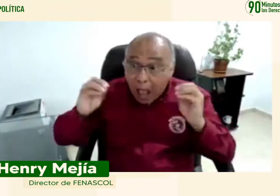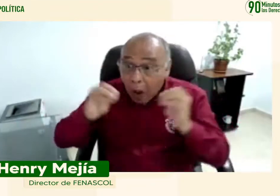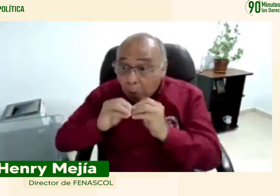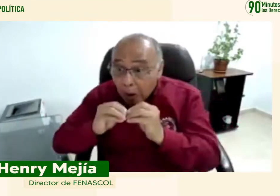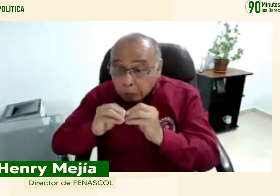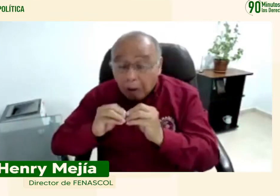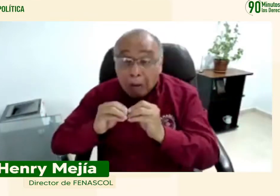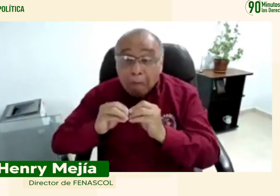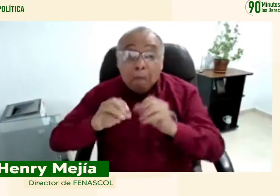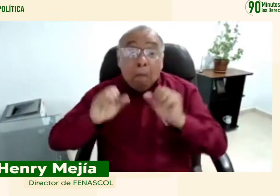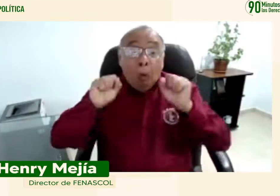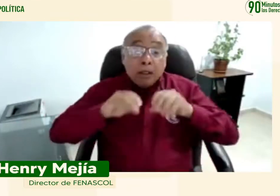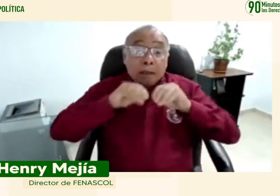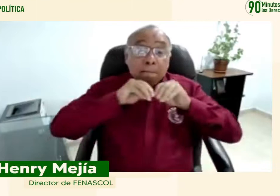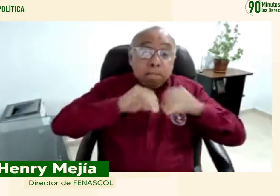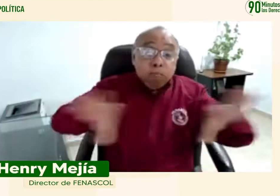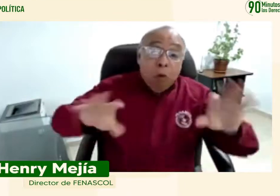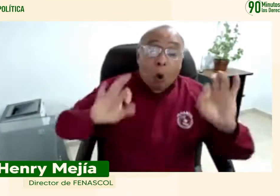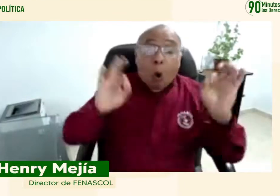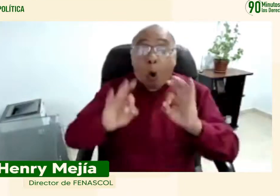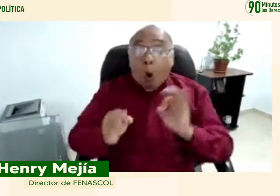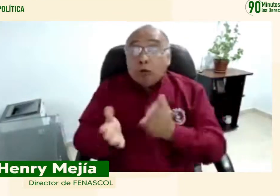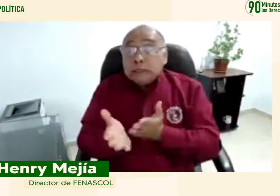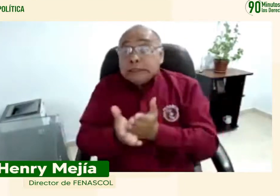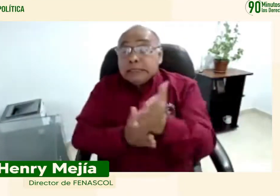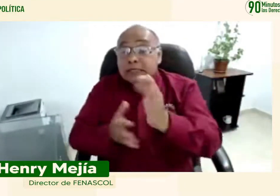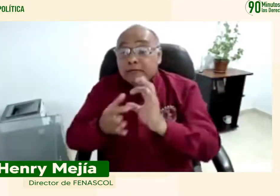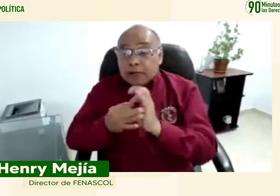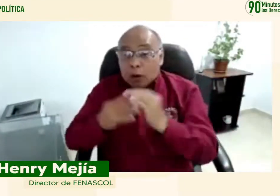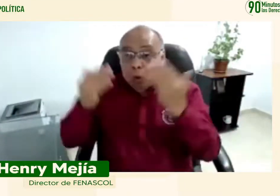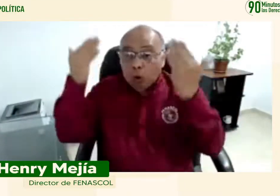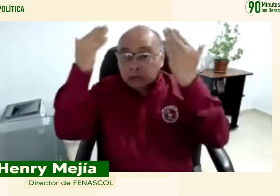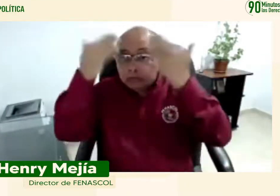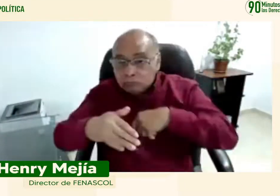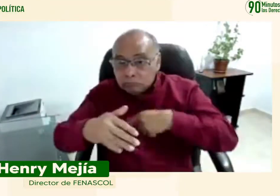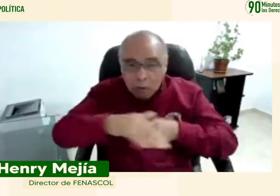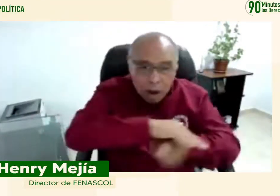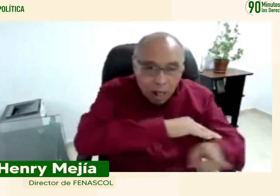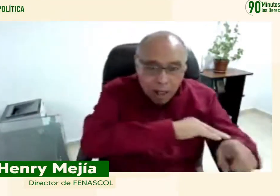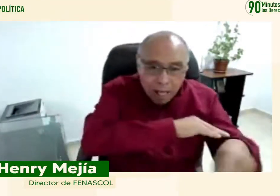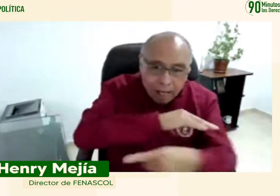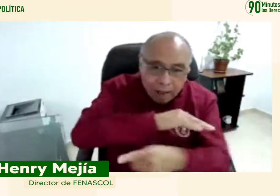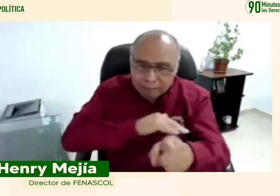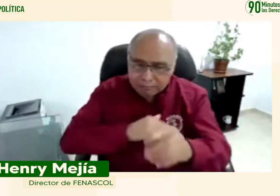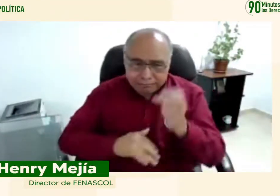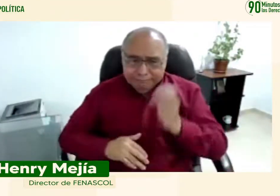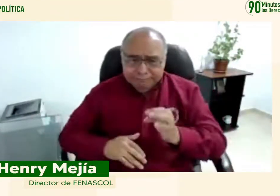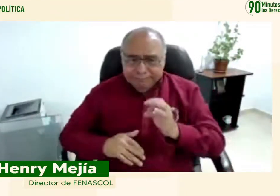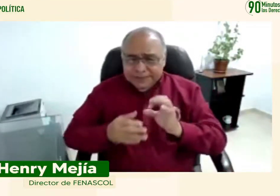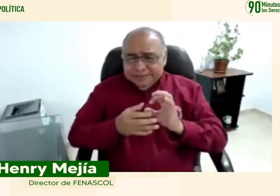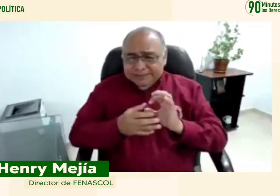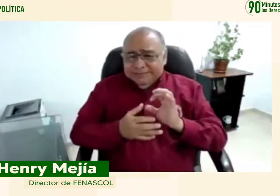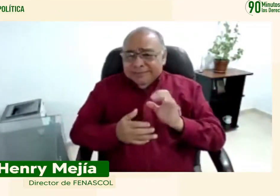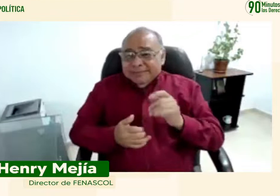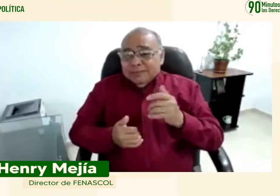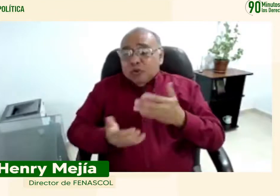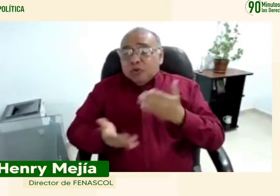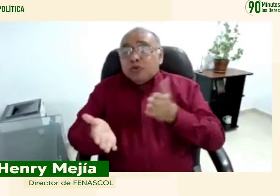nosotros podemos llegar a unos acuerdos y podríamos publicar de esta manera con quién estamos apoyando a qué